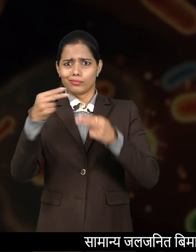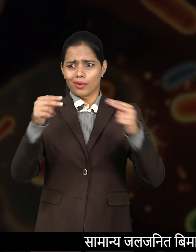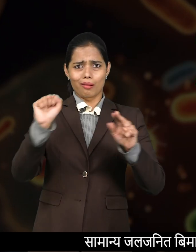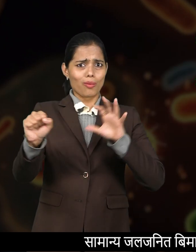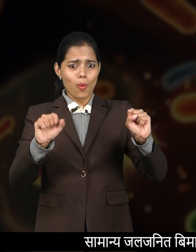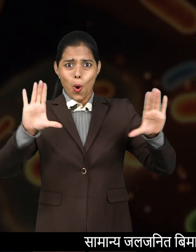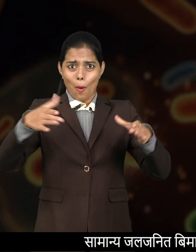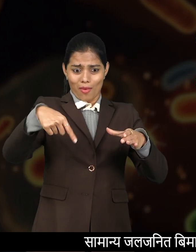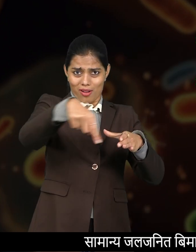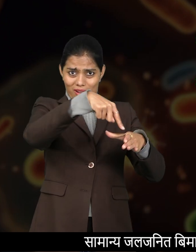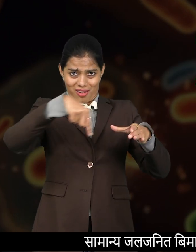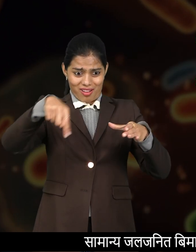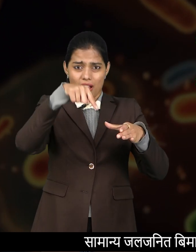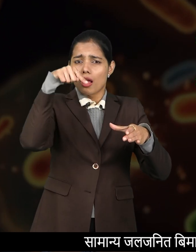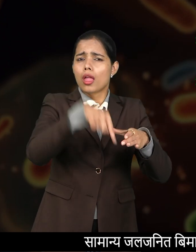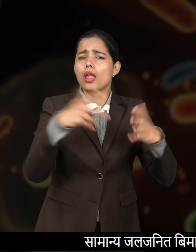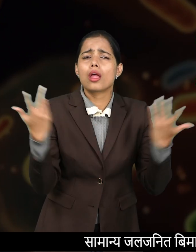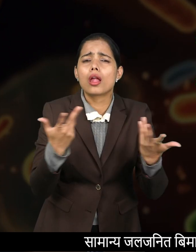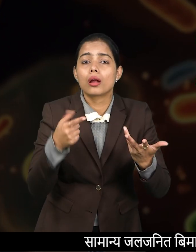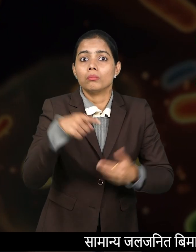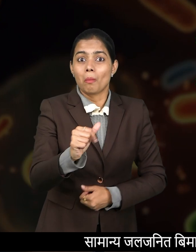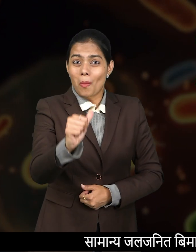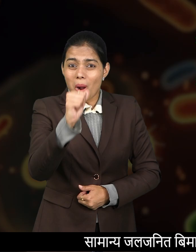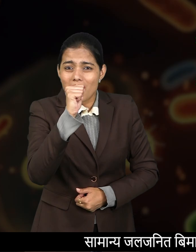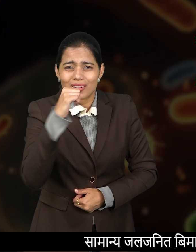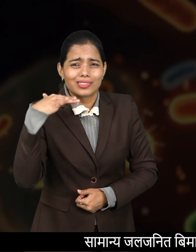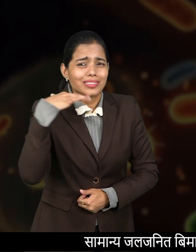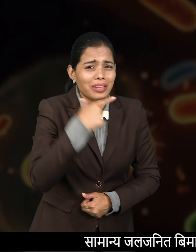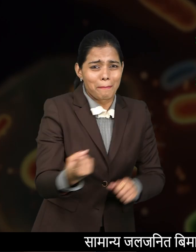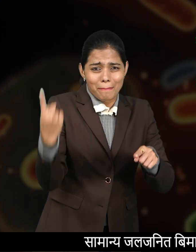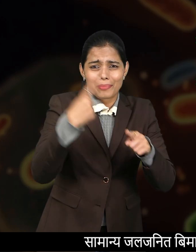सामान्य जल जनित बीमारियों की पहचान करना और उनके कारण जानना।